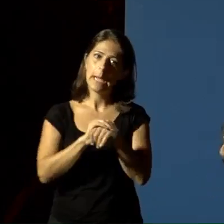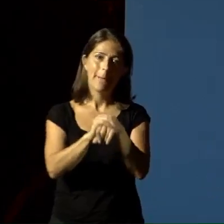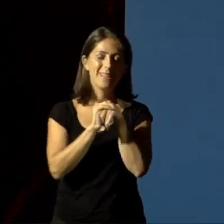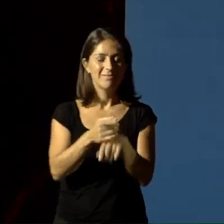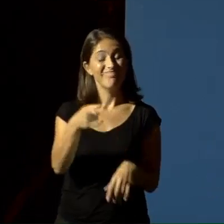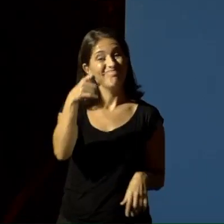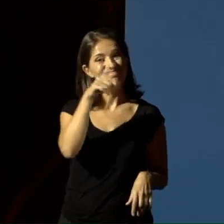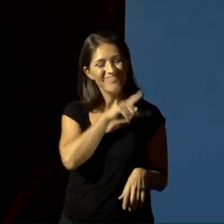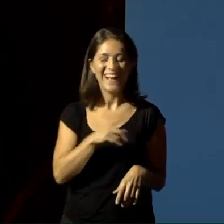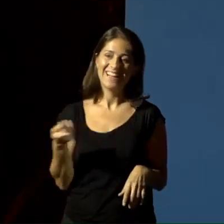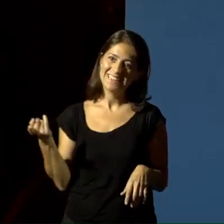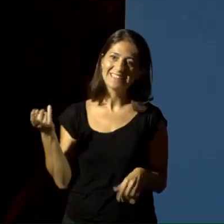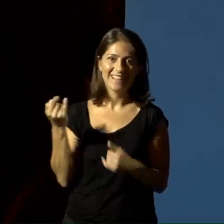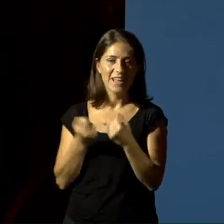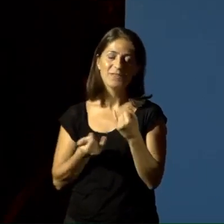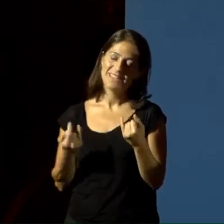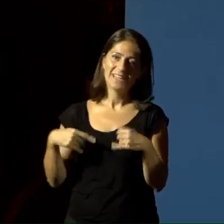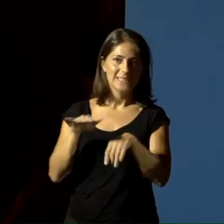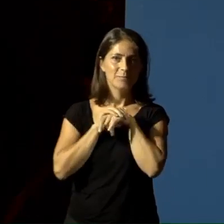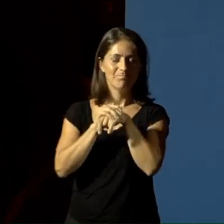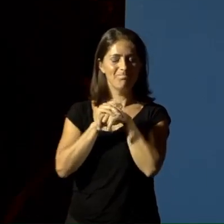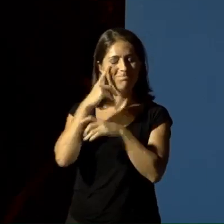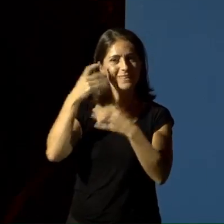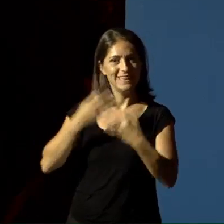amistades, cas amistades peligrosas.